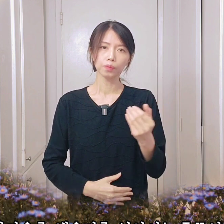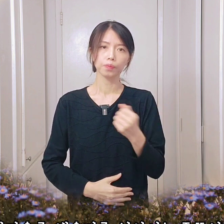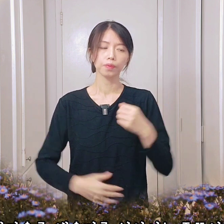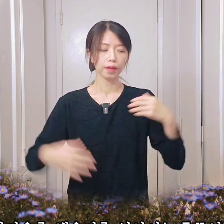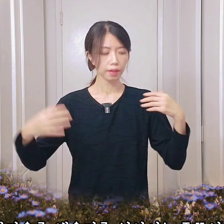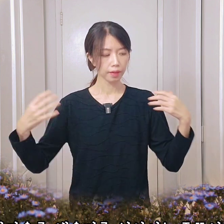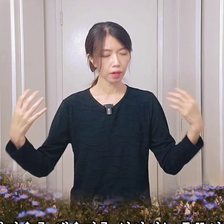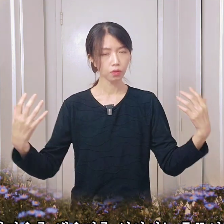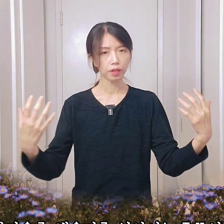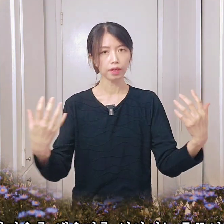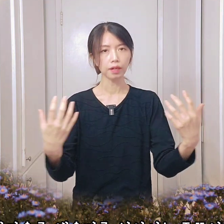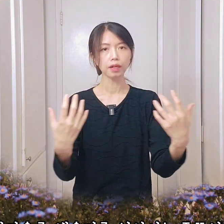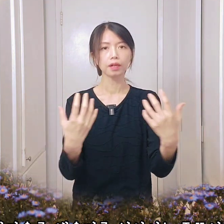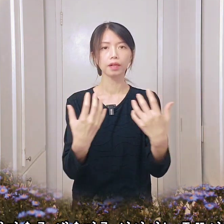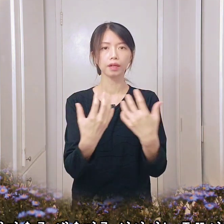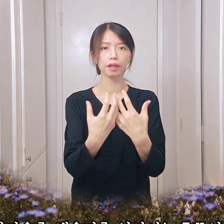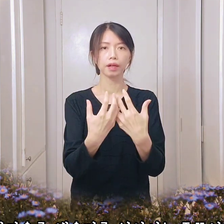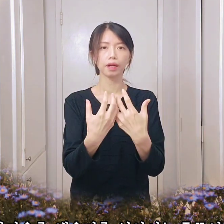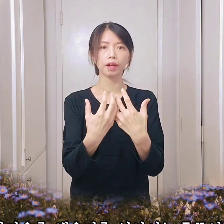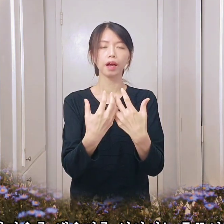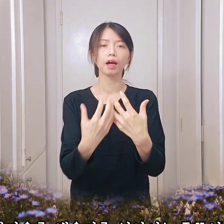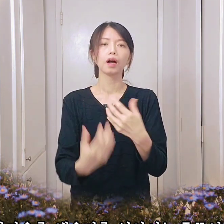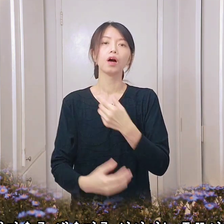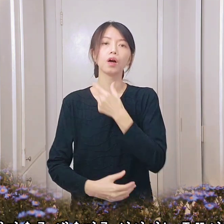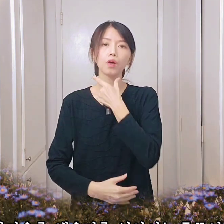사랑으로 채우기를